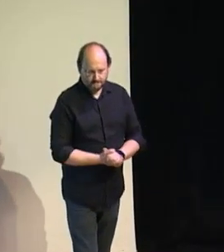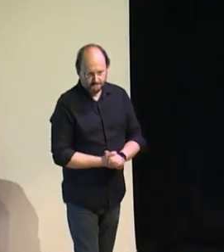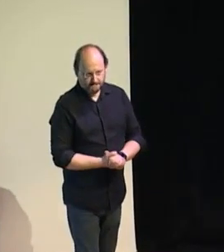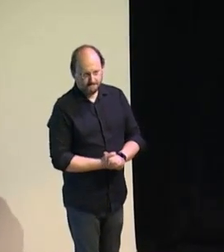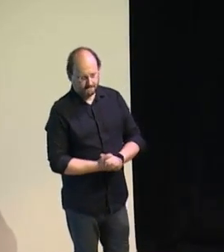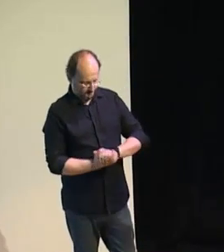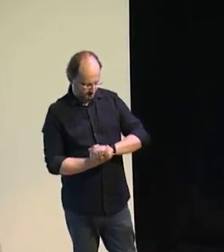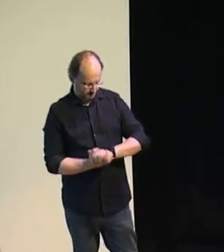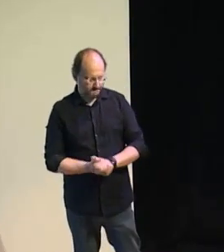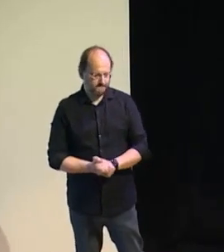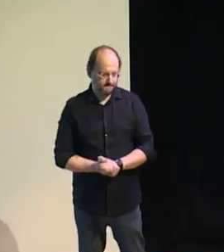Là, vous comprenez quoi?